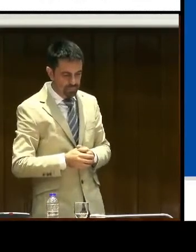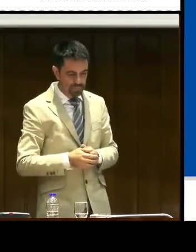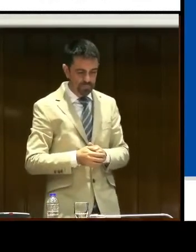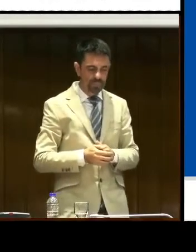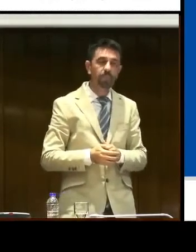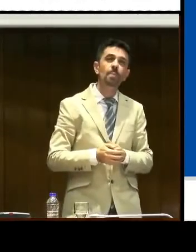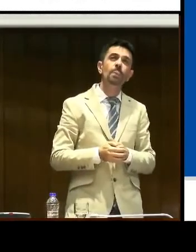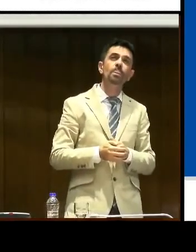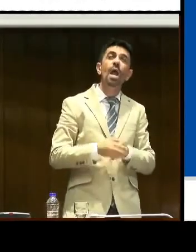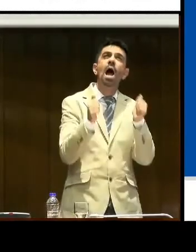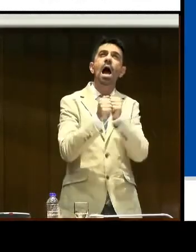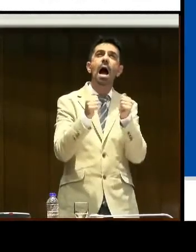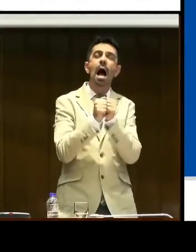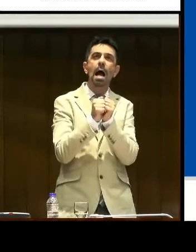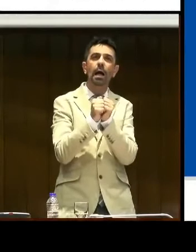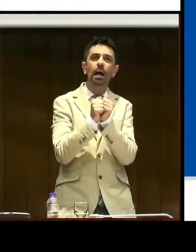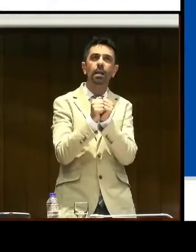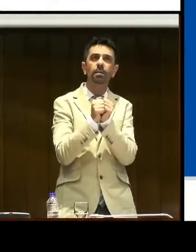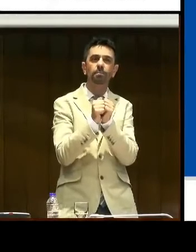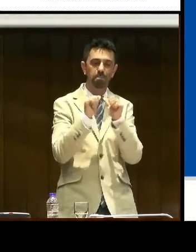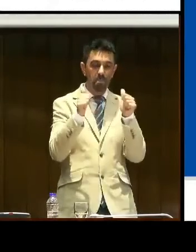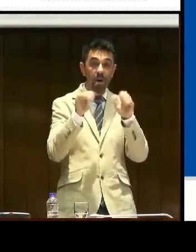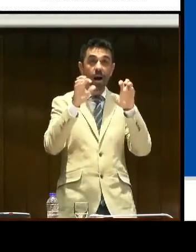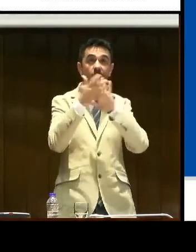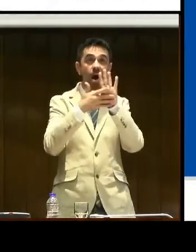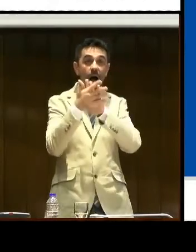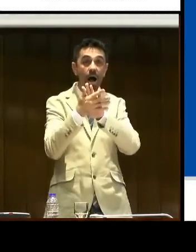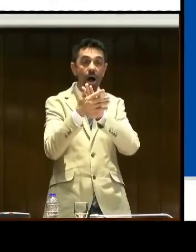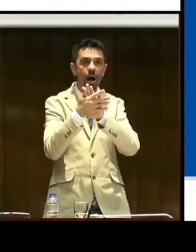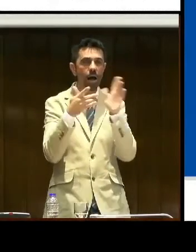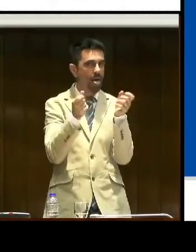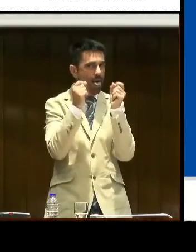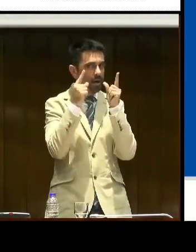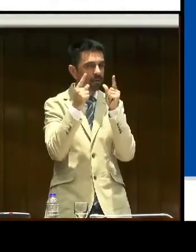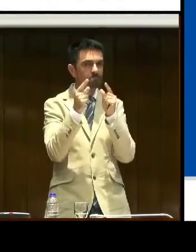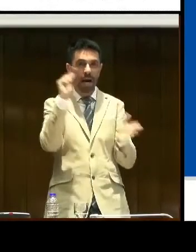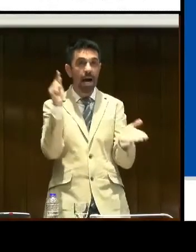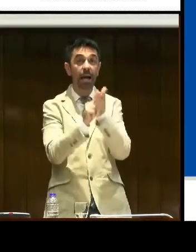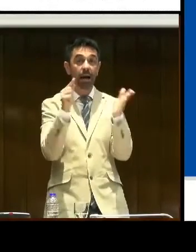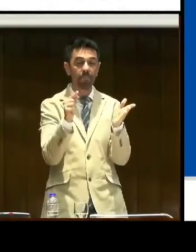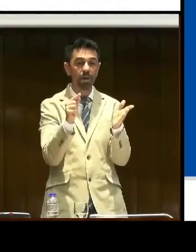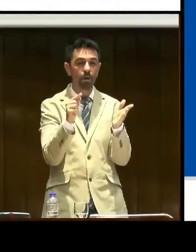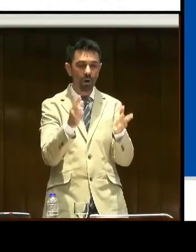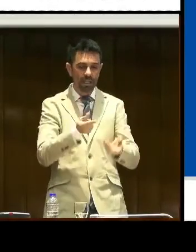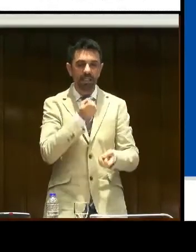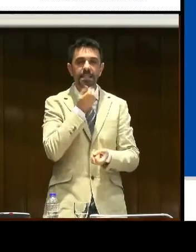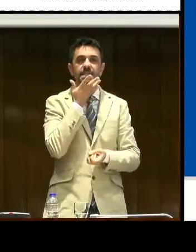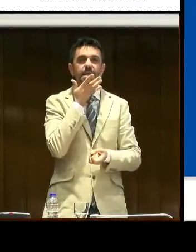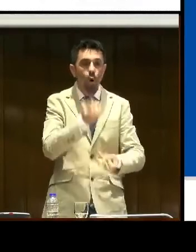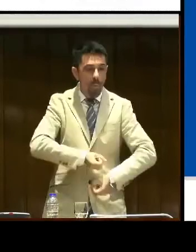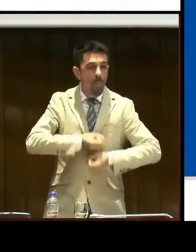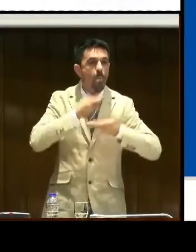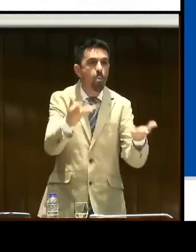Rápidamente imaginó las importantes consecuencias en la ejecución de los signos, que iban más allá de la